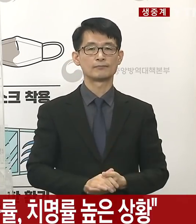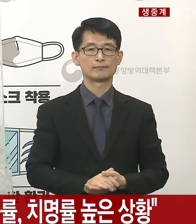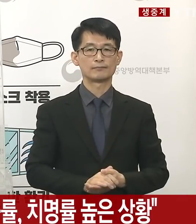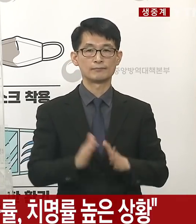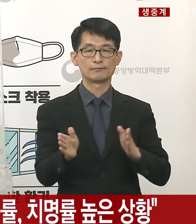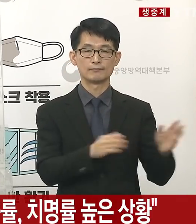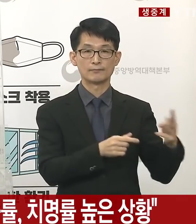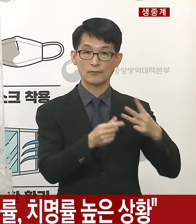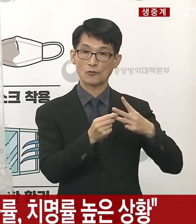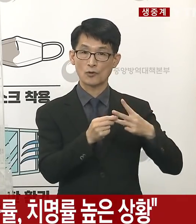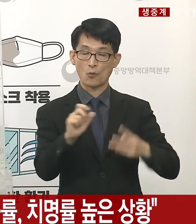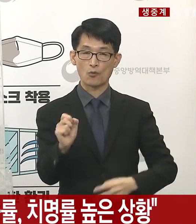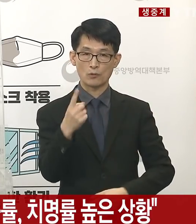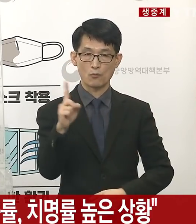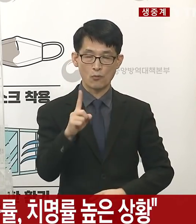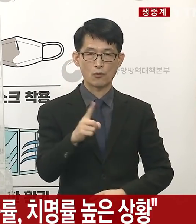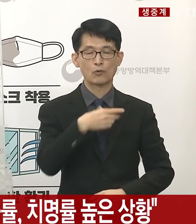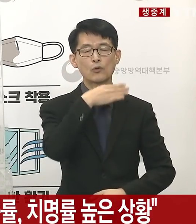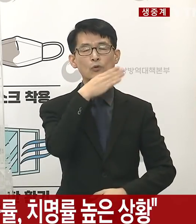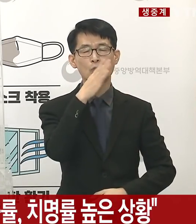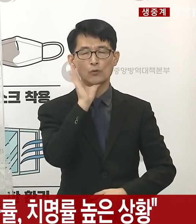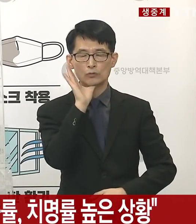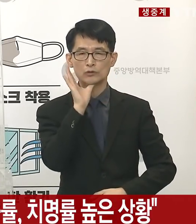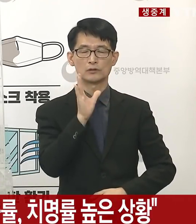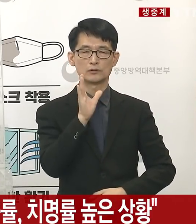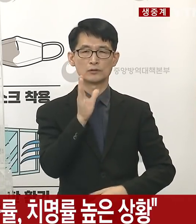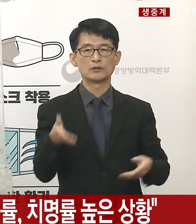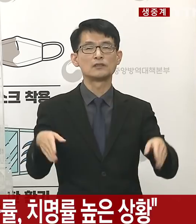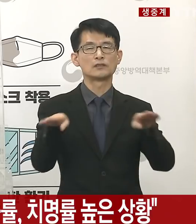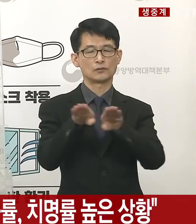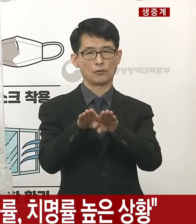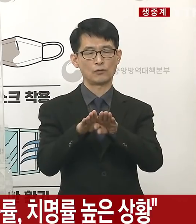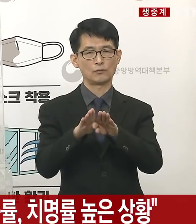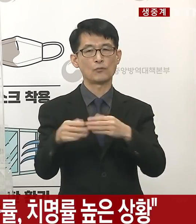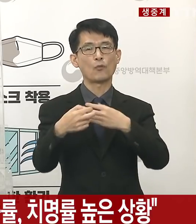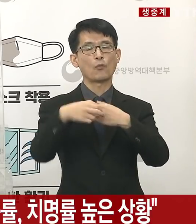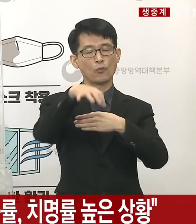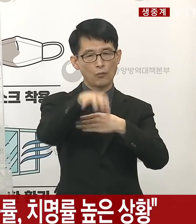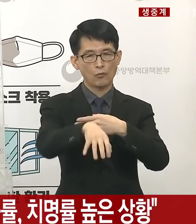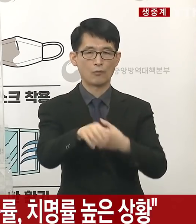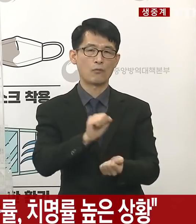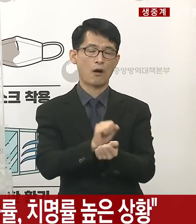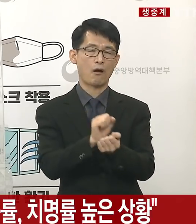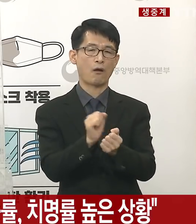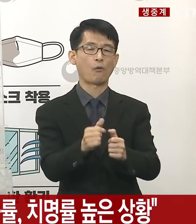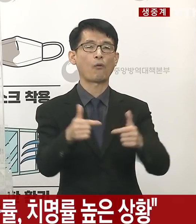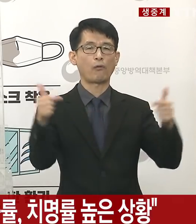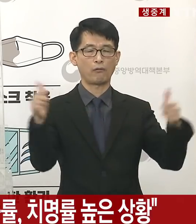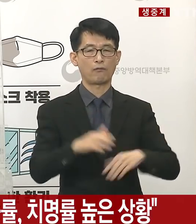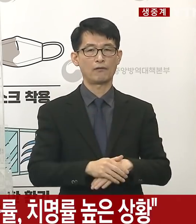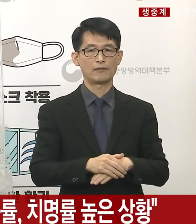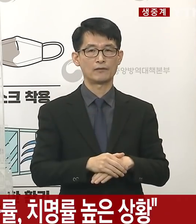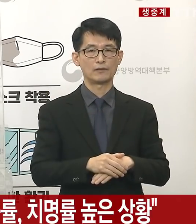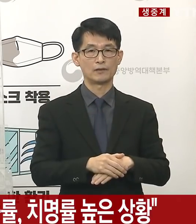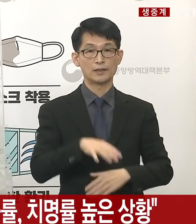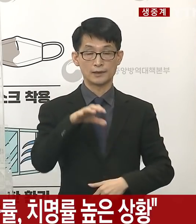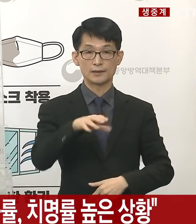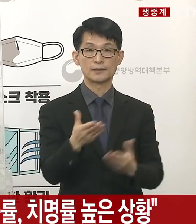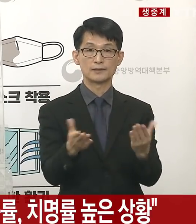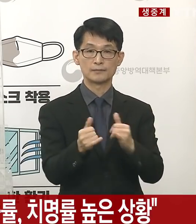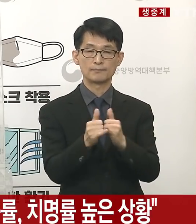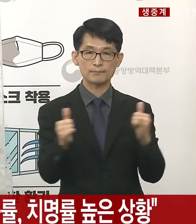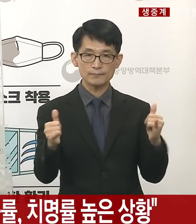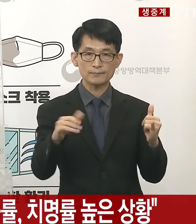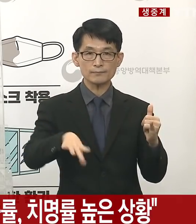세 번째 위험 요인은 요양병원 시설에서의 감염이 지속되고 있습니다. 감염 취약시설의